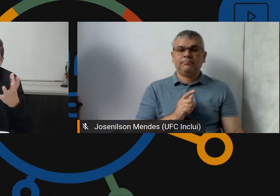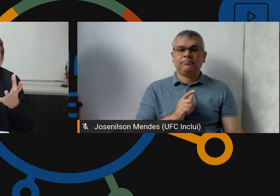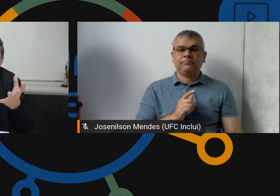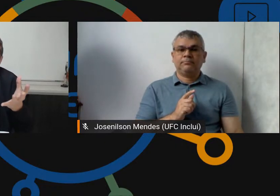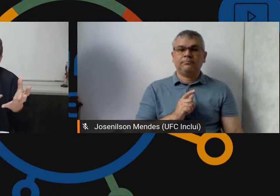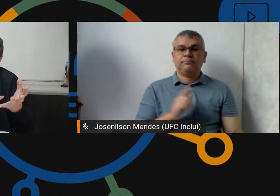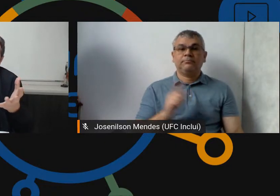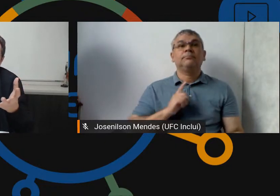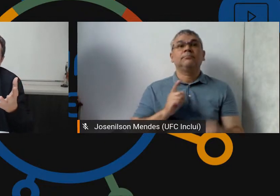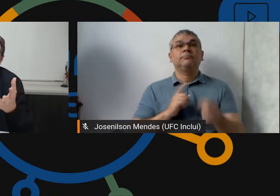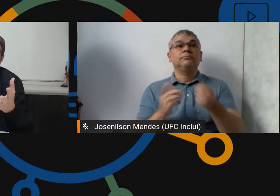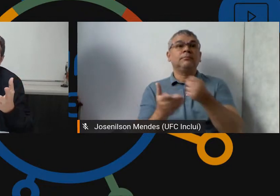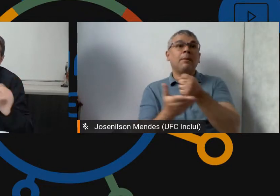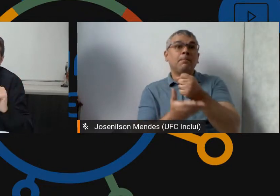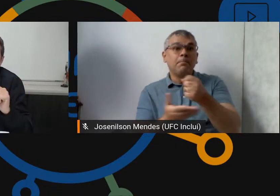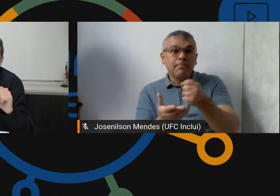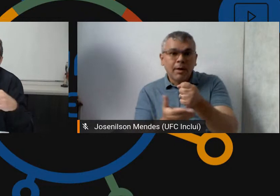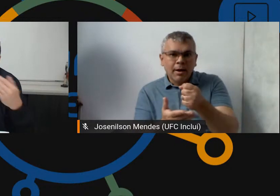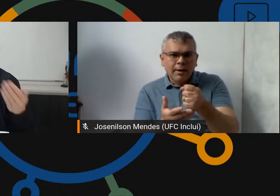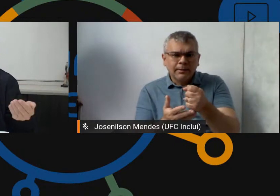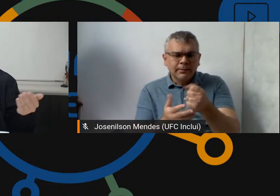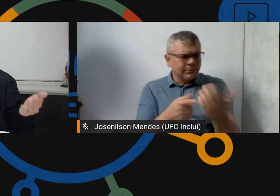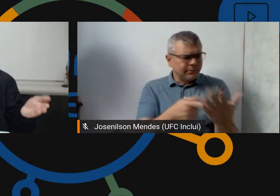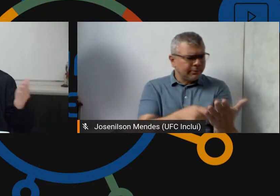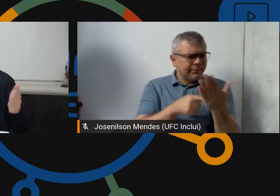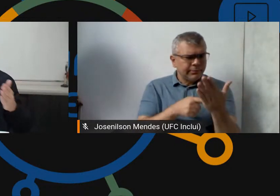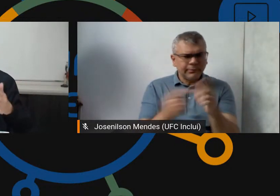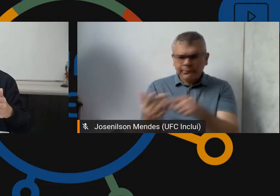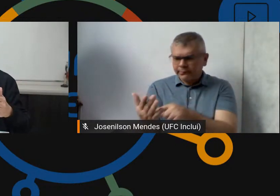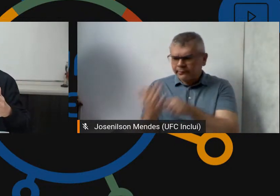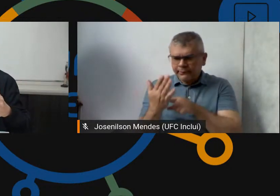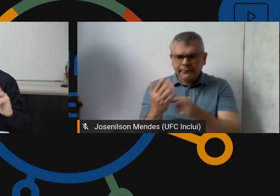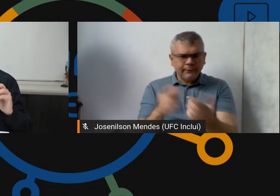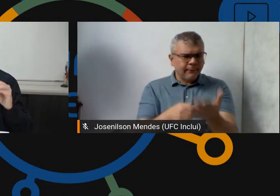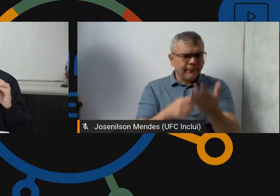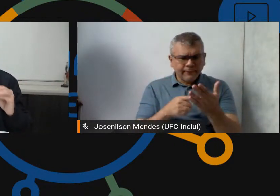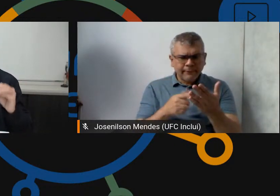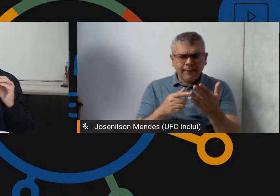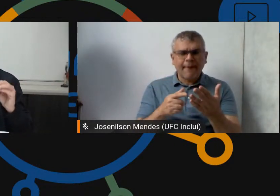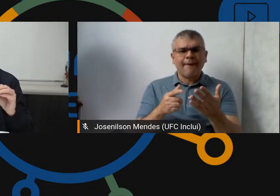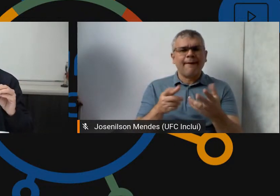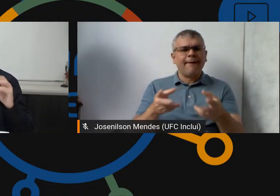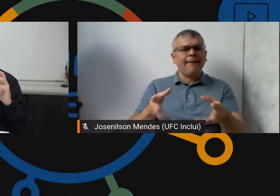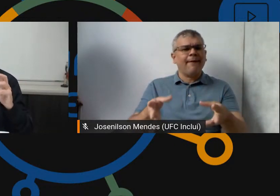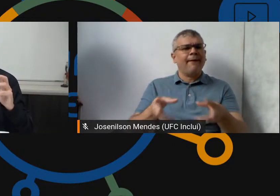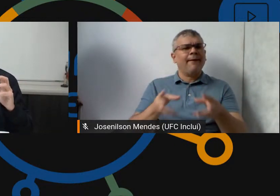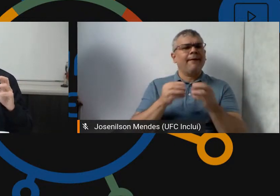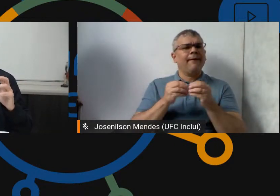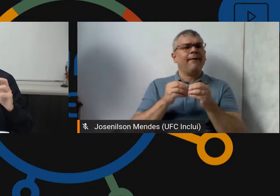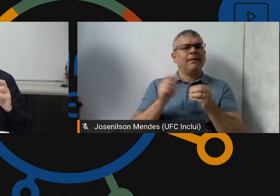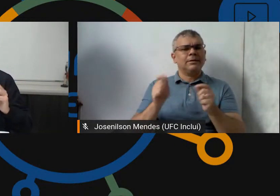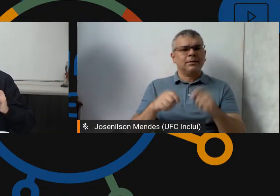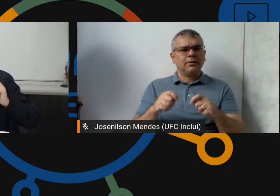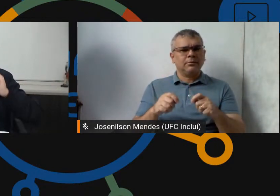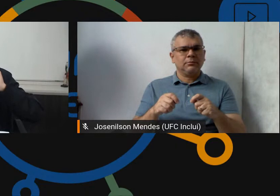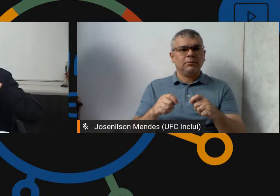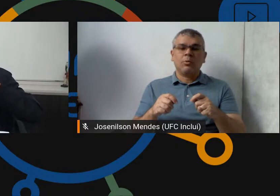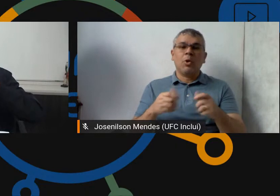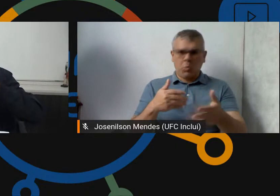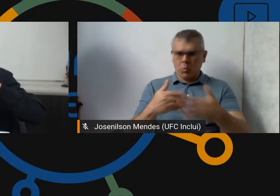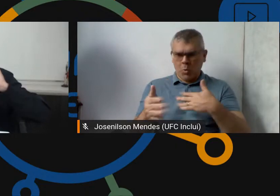é ter essa base de evidências. E não é qualquer evidência que é uma evidência científica. A evidência científica é aquela que ela